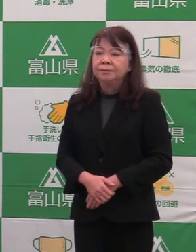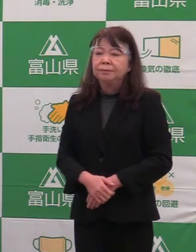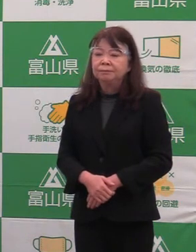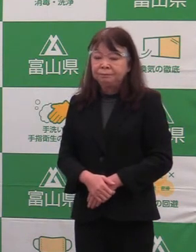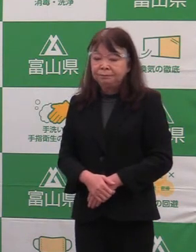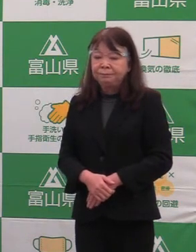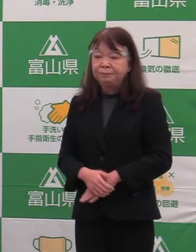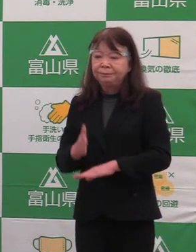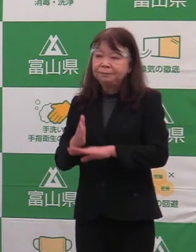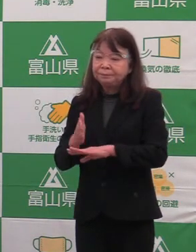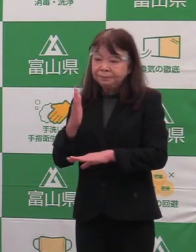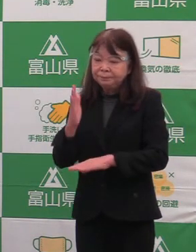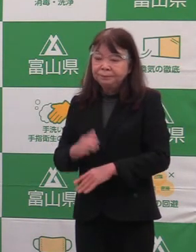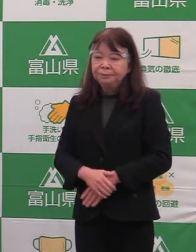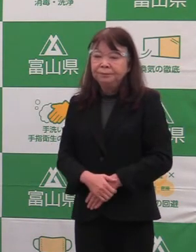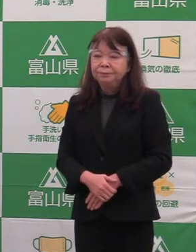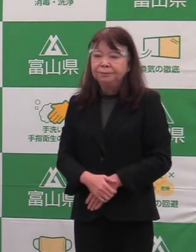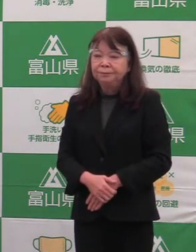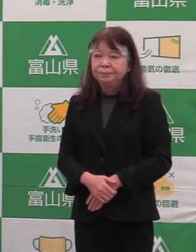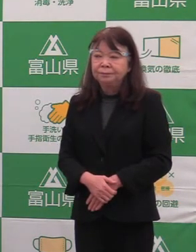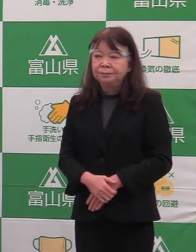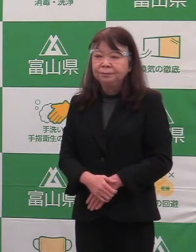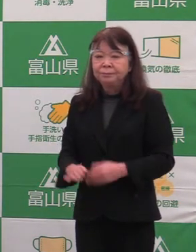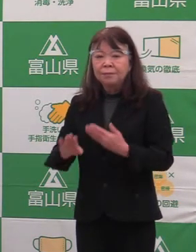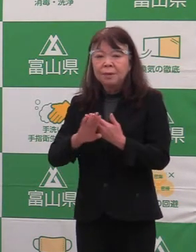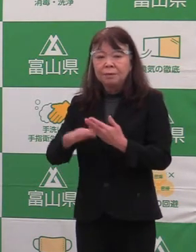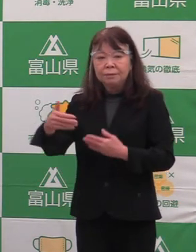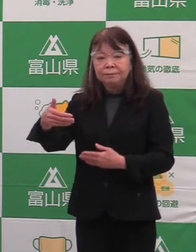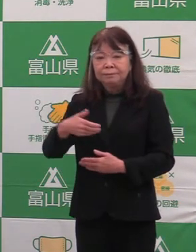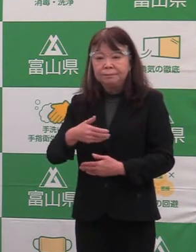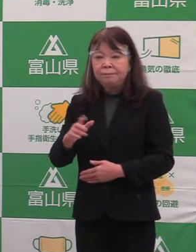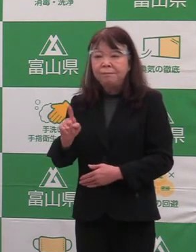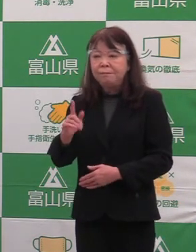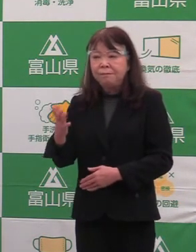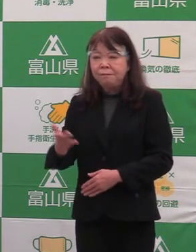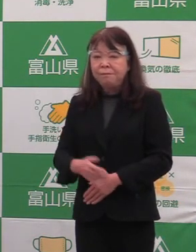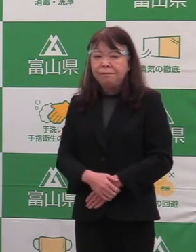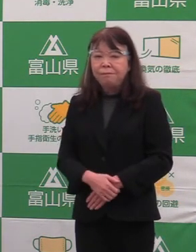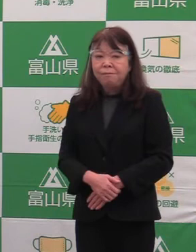わかりました。ありがとうございます。 はい、他にございますでしょうか。